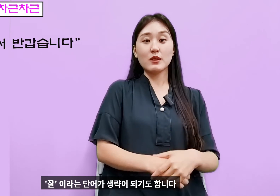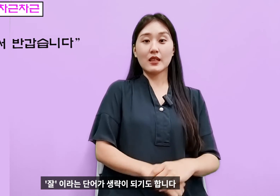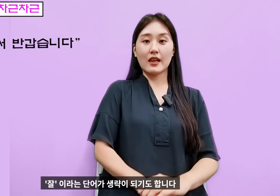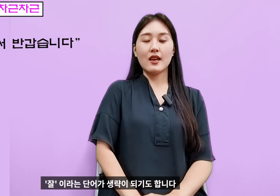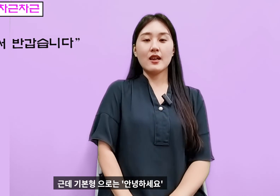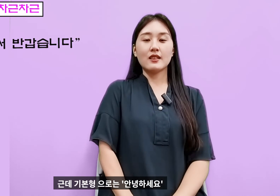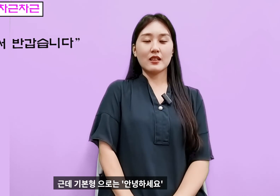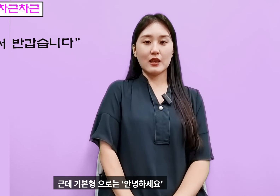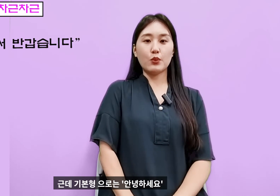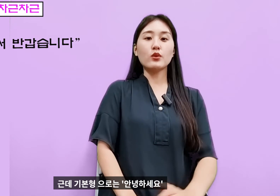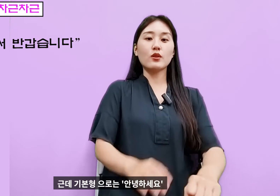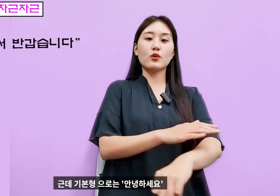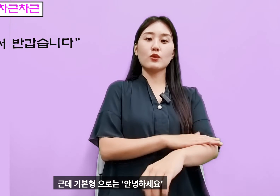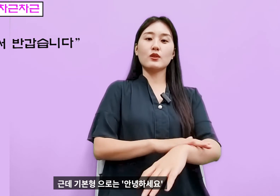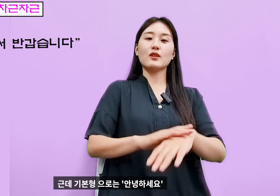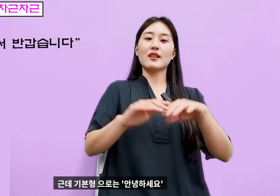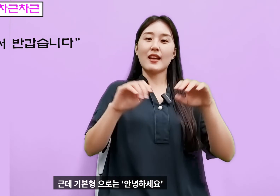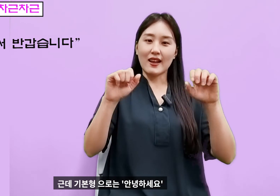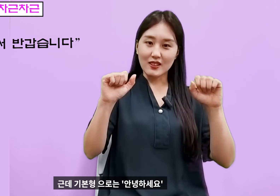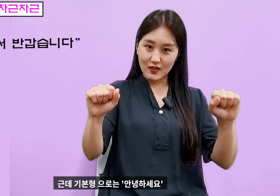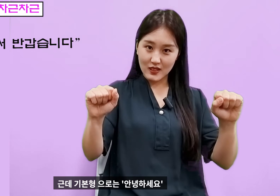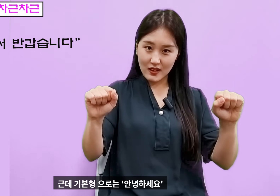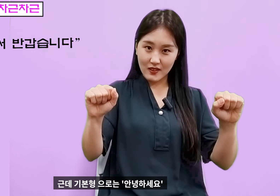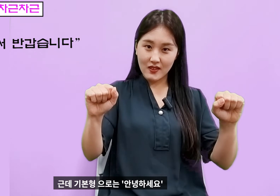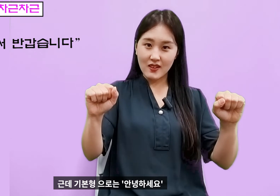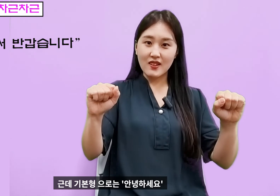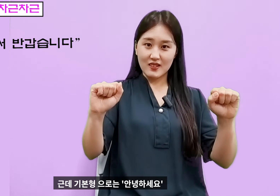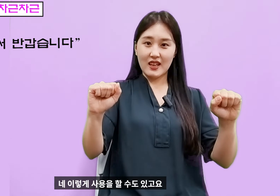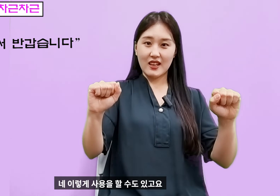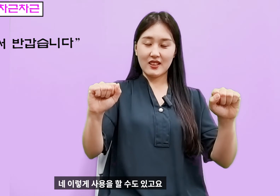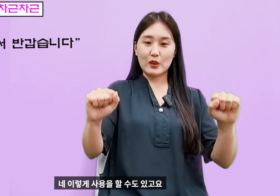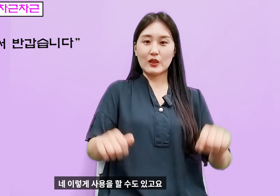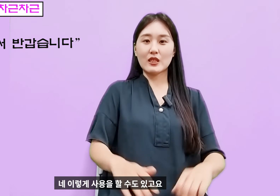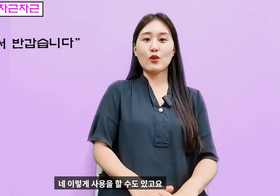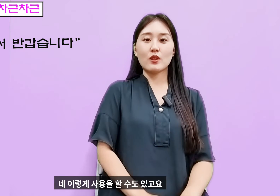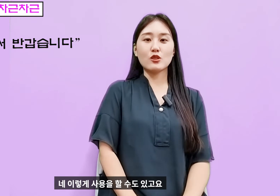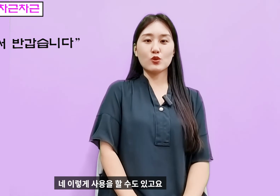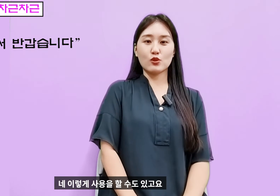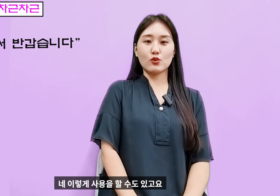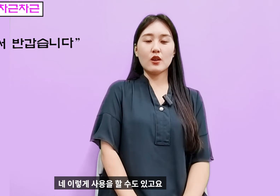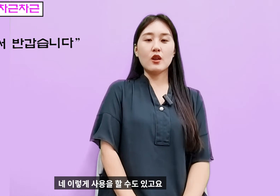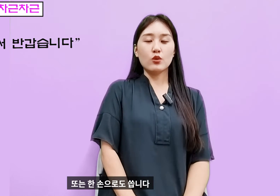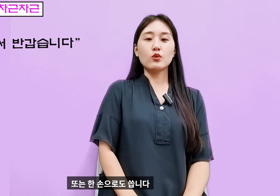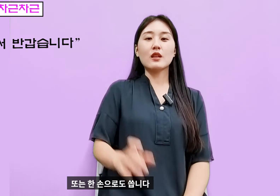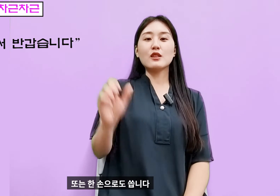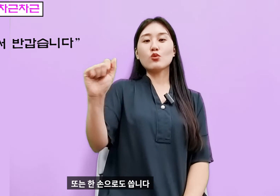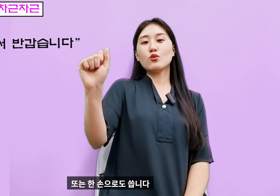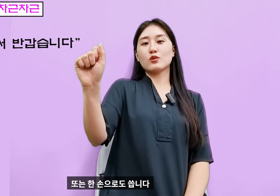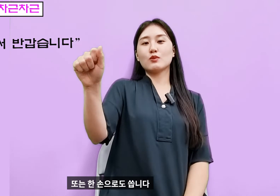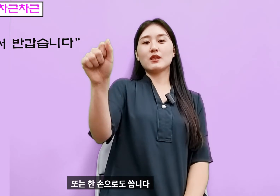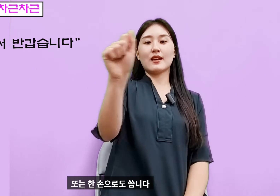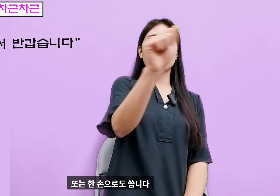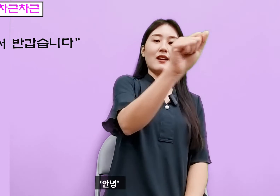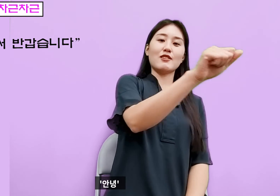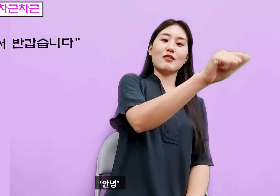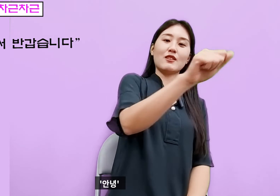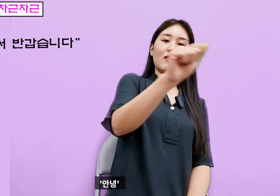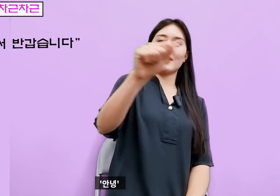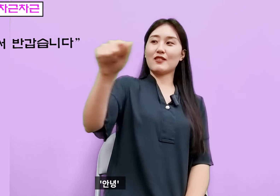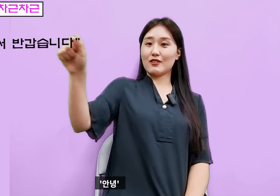합니다. 근데 기본형으로는 안녕하세요. 네, 이렇게 사용을 할 수도 있고요. 또는 한 손으로도 씁니다. 안녕, 안녕, 안녕, 안녕